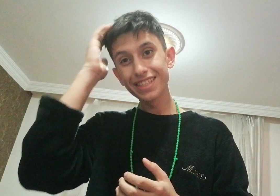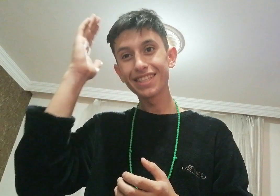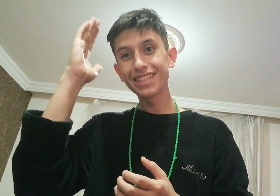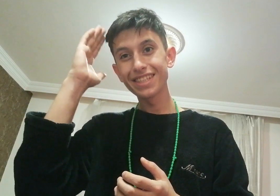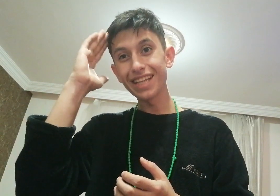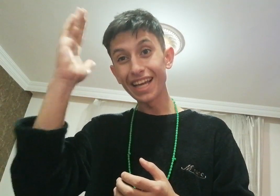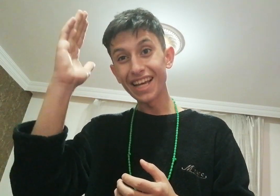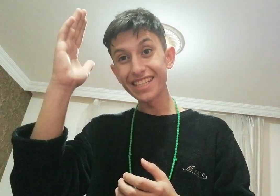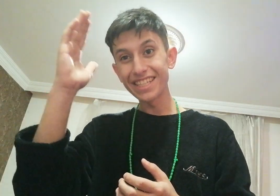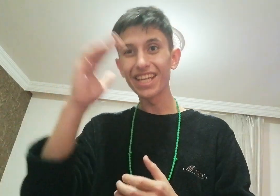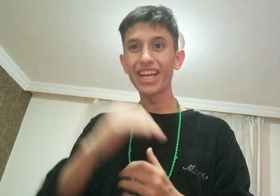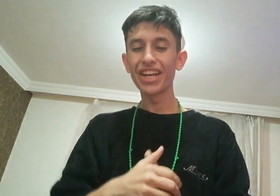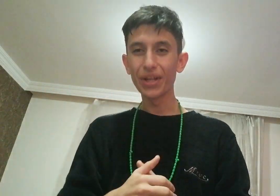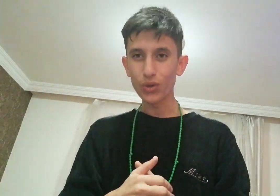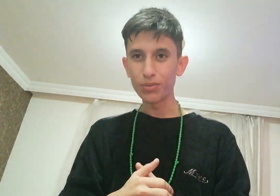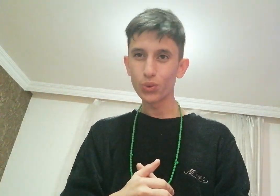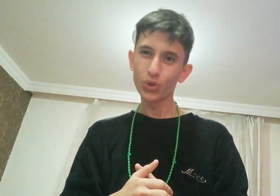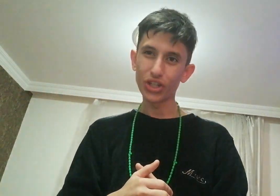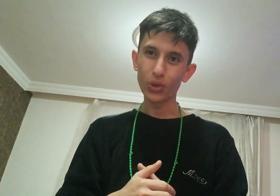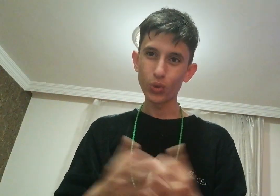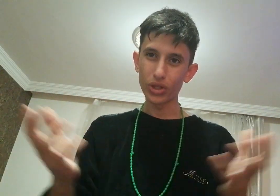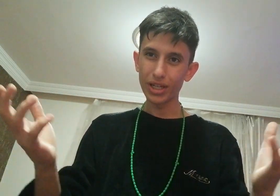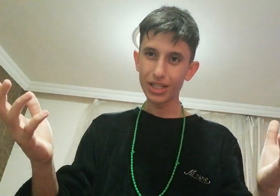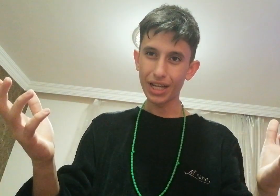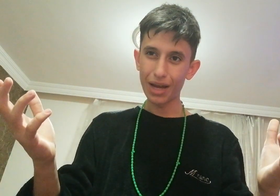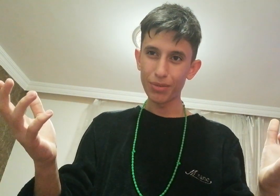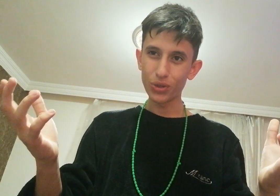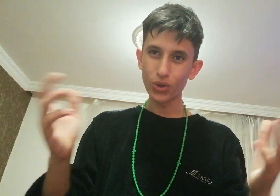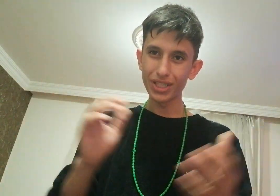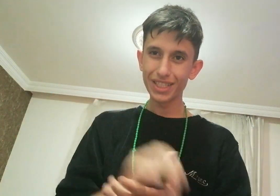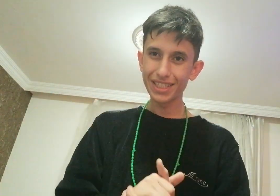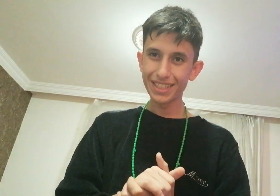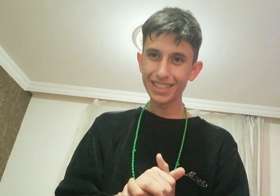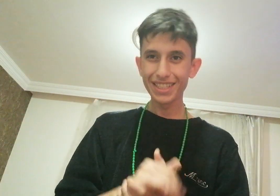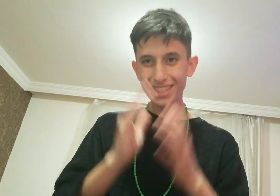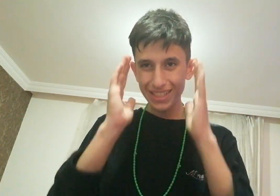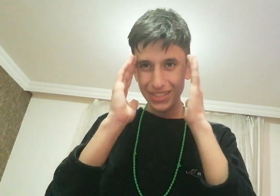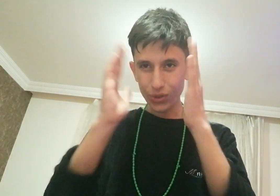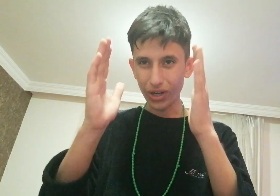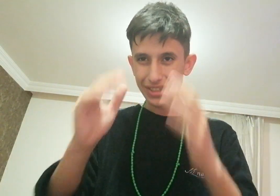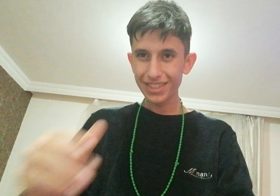تحياتي لكم، إن شاء الله تكون حبيتوها. شكرا.